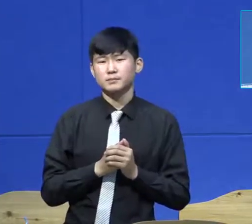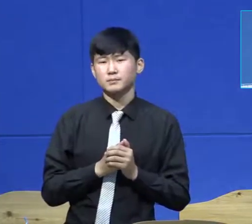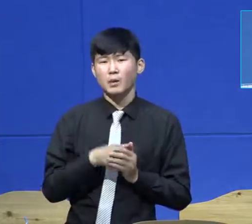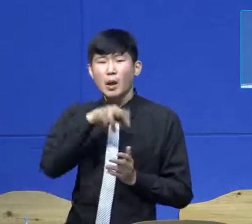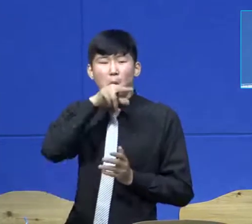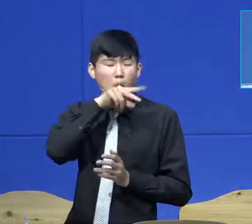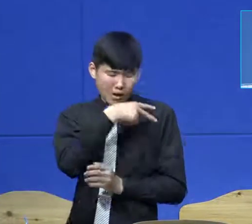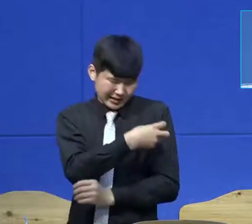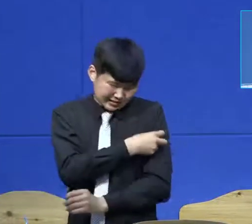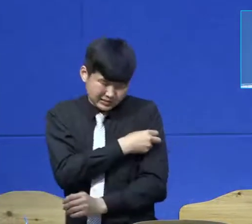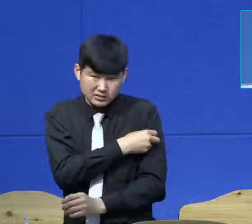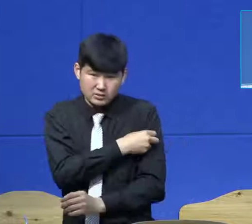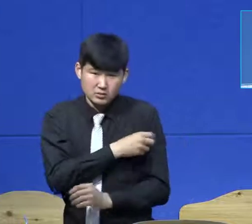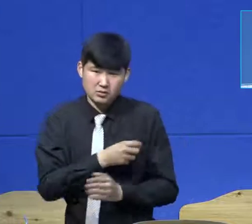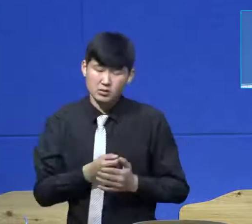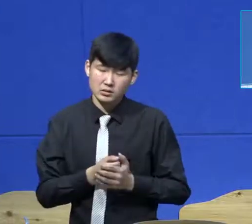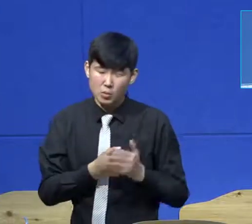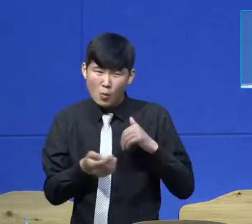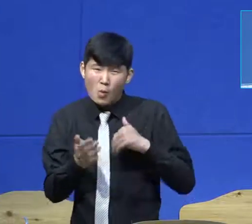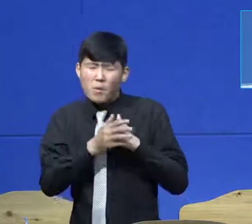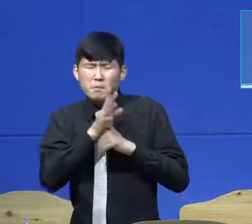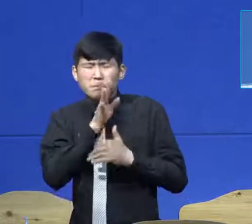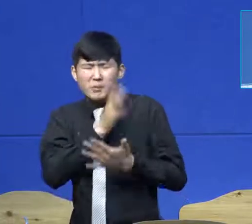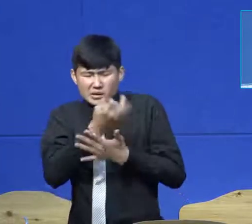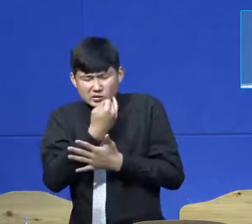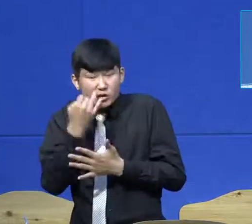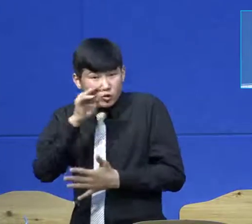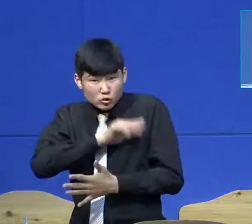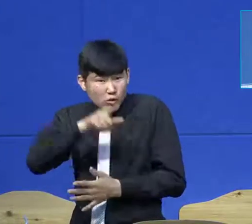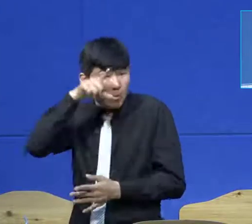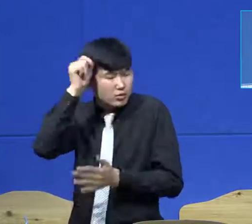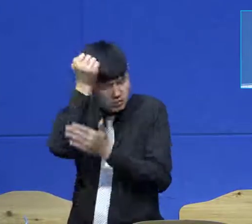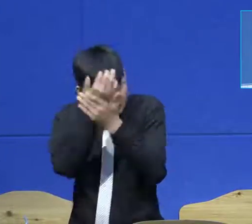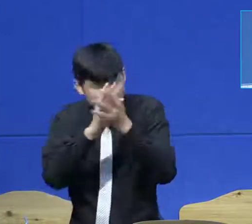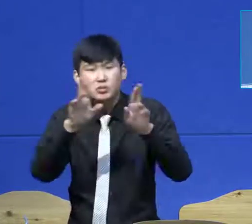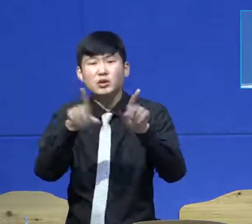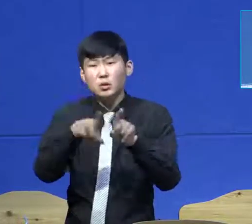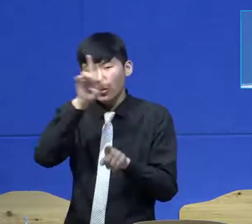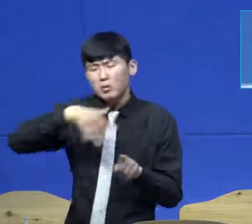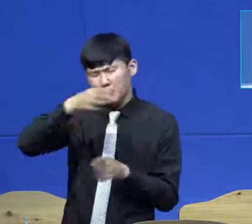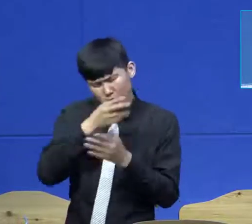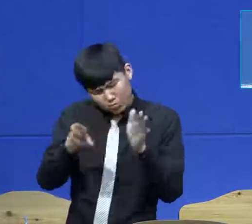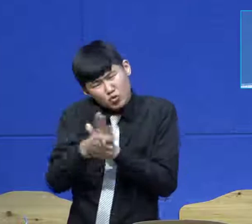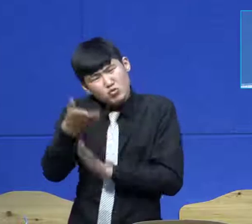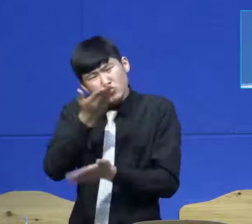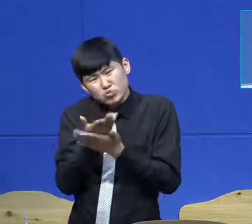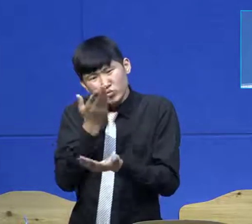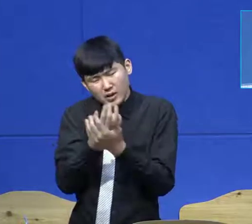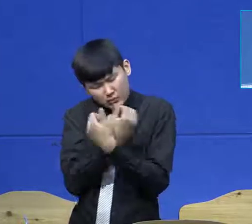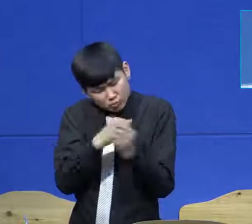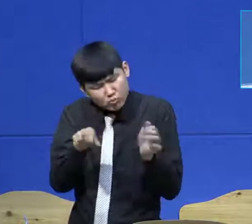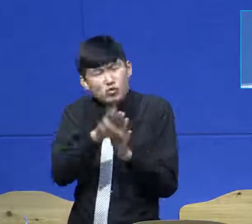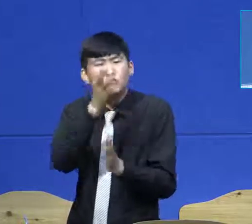могод хазуулаад өх гэж байгаа израилчуудын төлөө Мосе залбирч байгаа шиг Бурхан бидэрт боломжийг өгөөч, аврагдах боломжийг